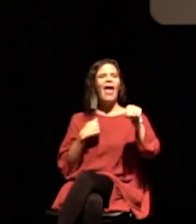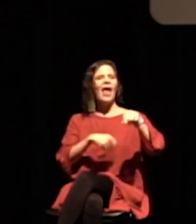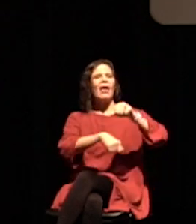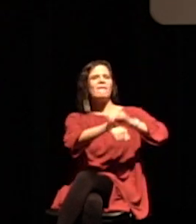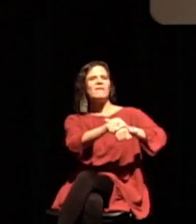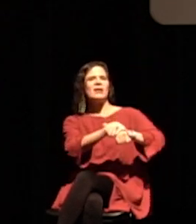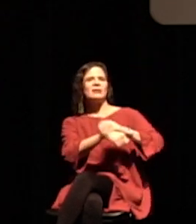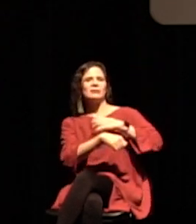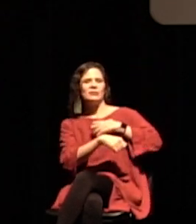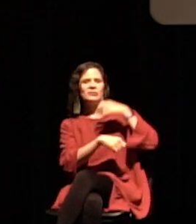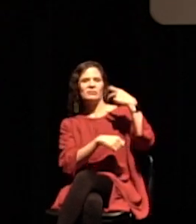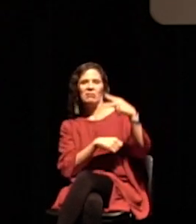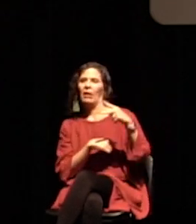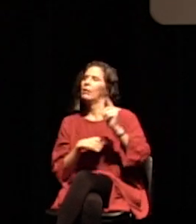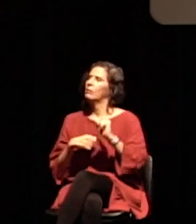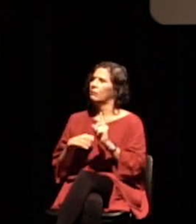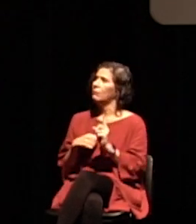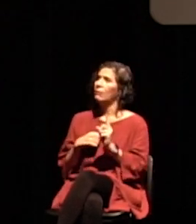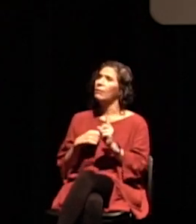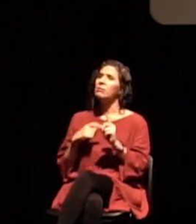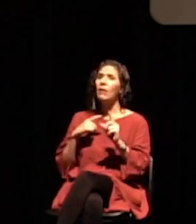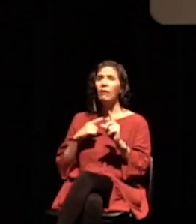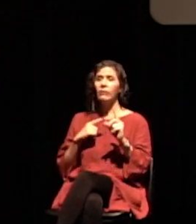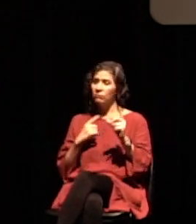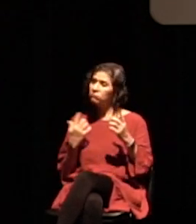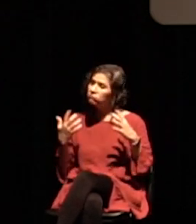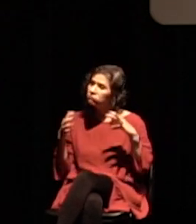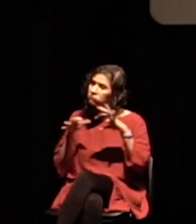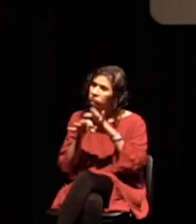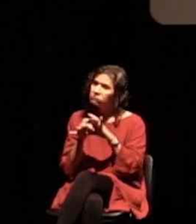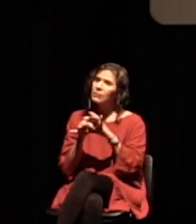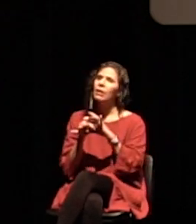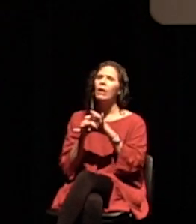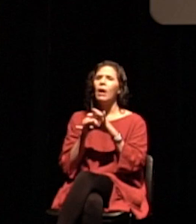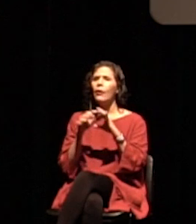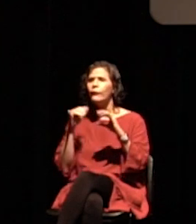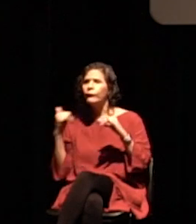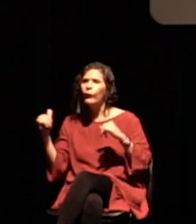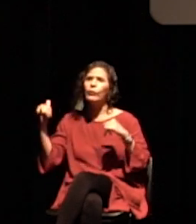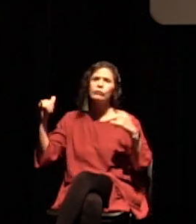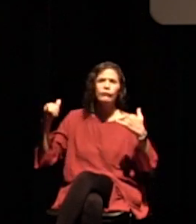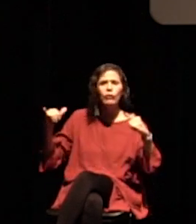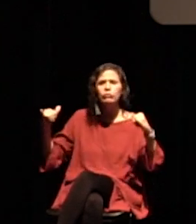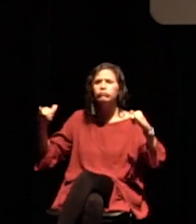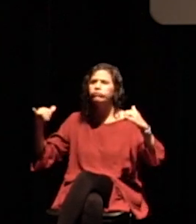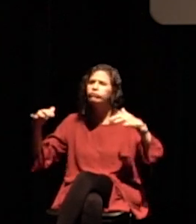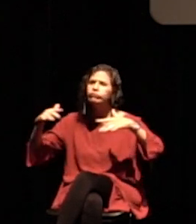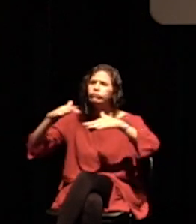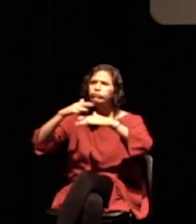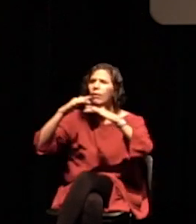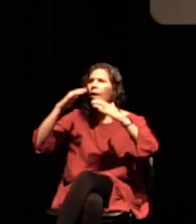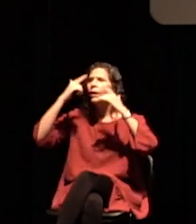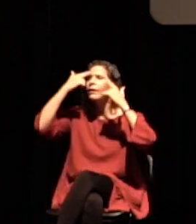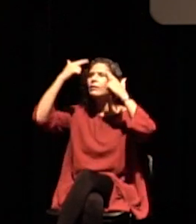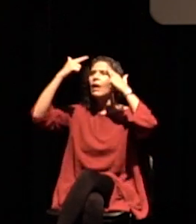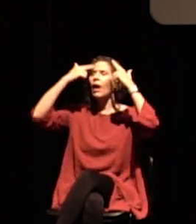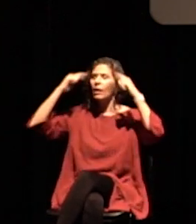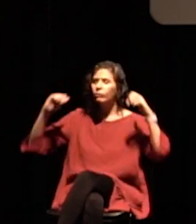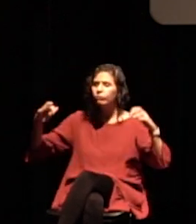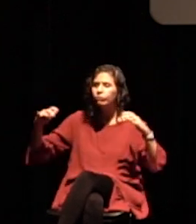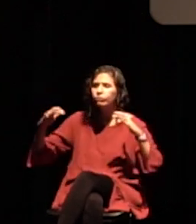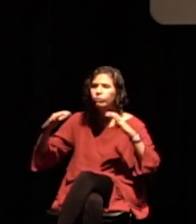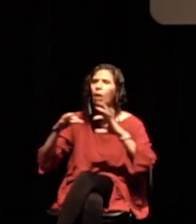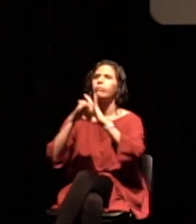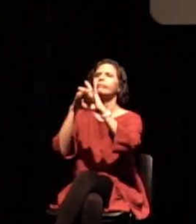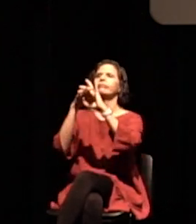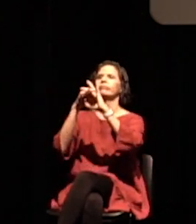felicidade, em que concorreram, né, muitas forças, muitos fluxos de ideias e embates,